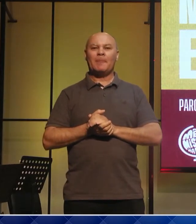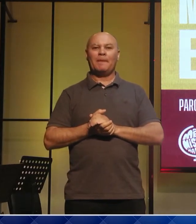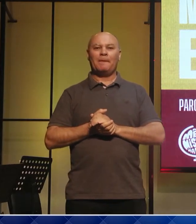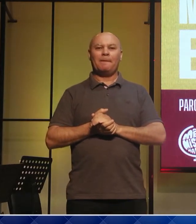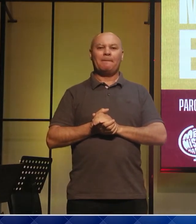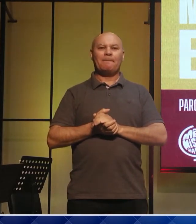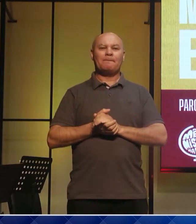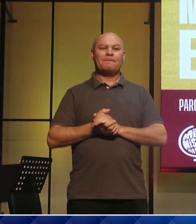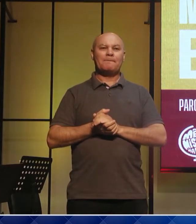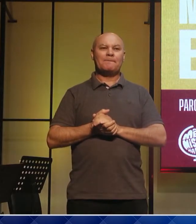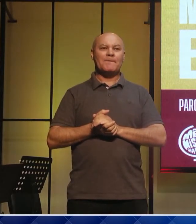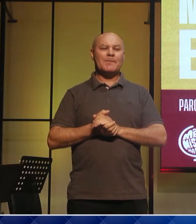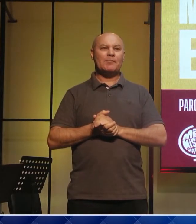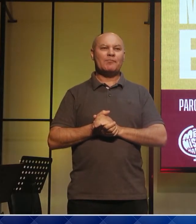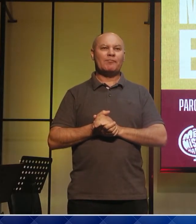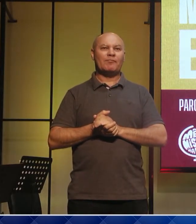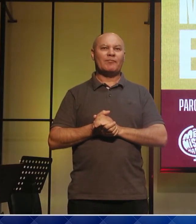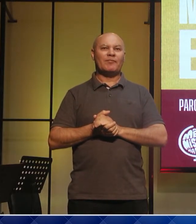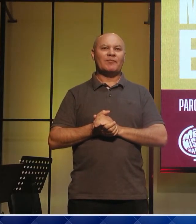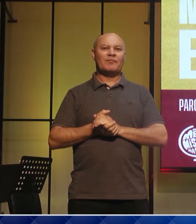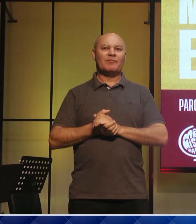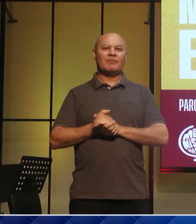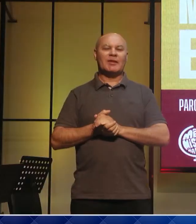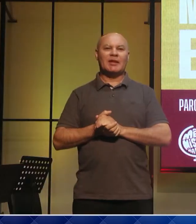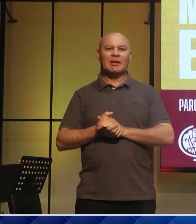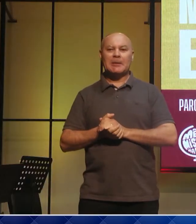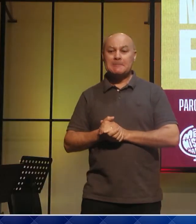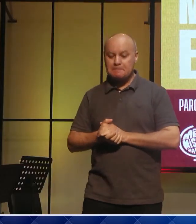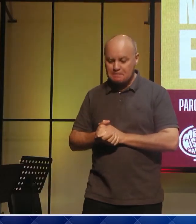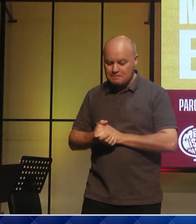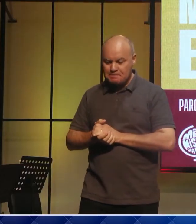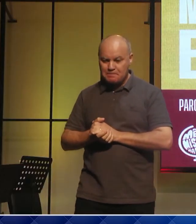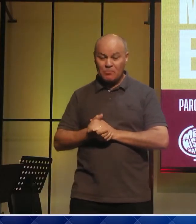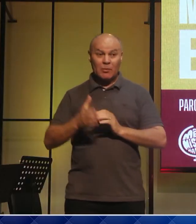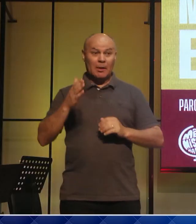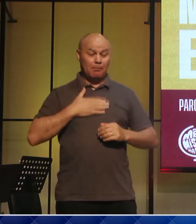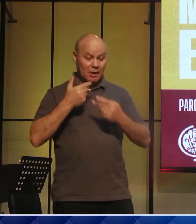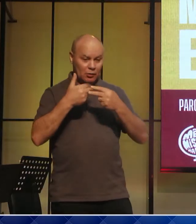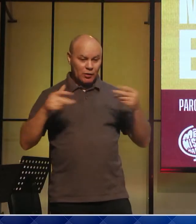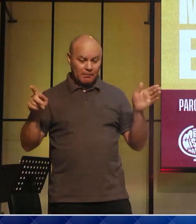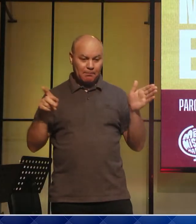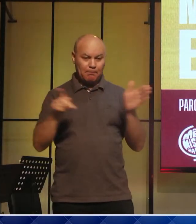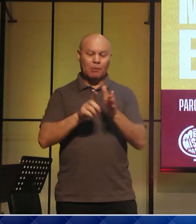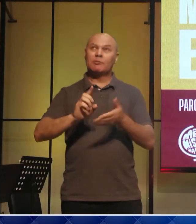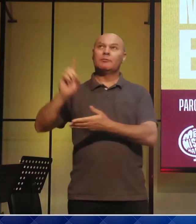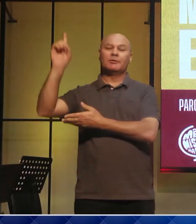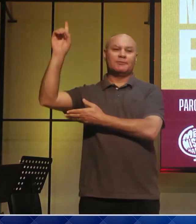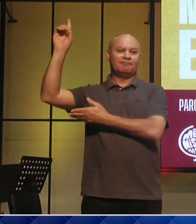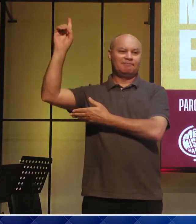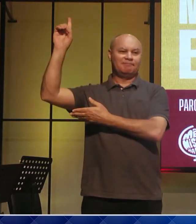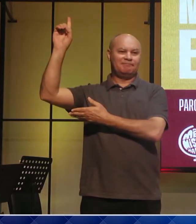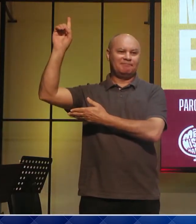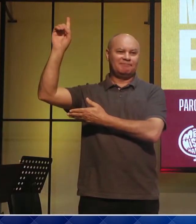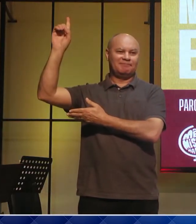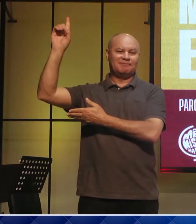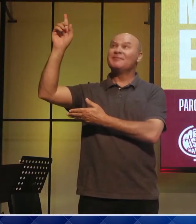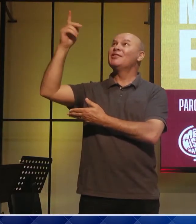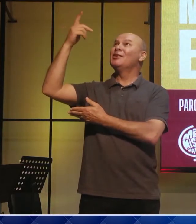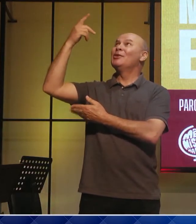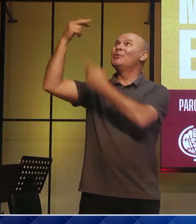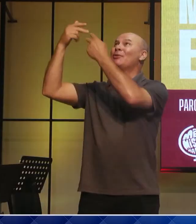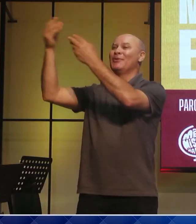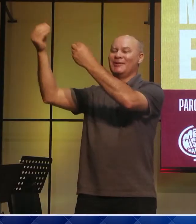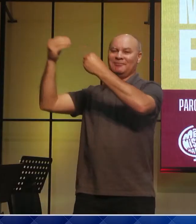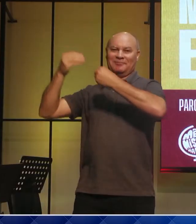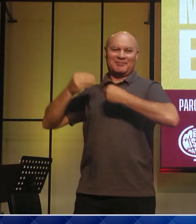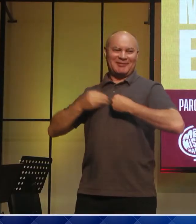É difícil. Todas as minhas coisas são tuas. e as tuas coisas são minhas, e neles